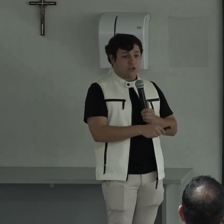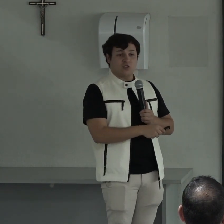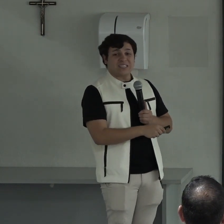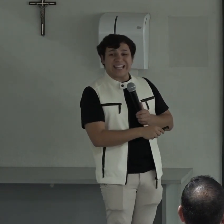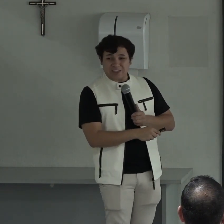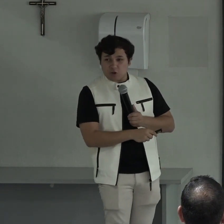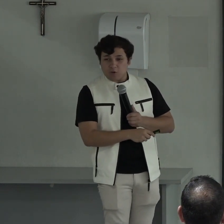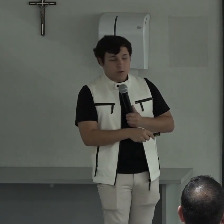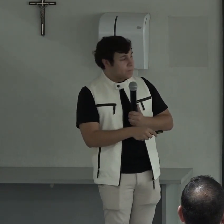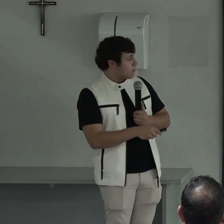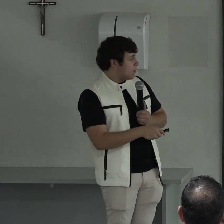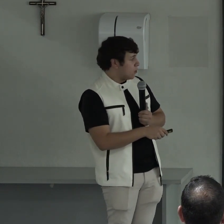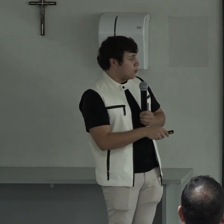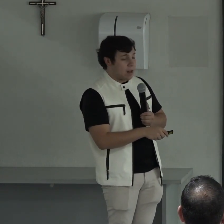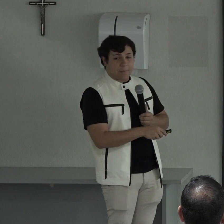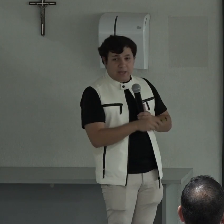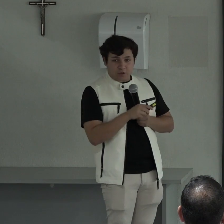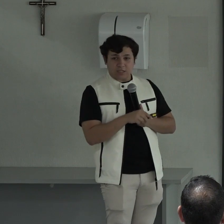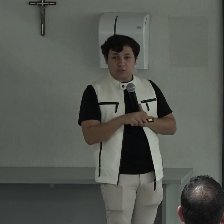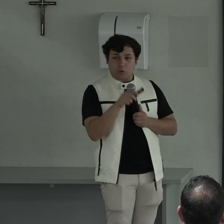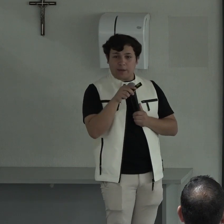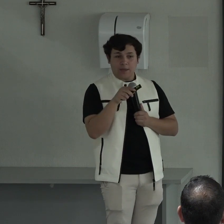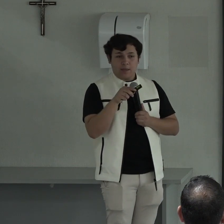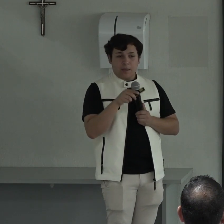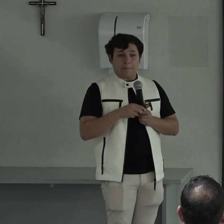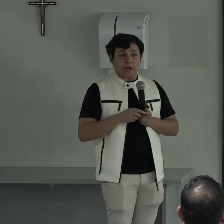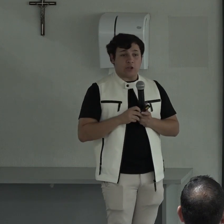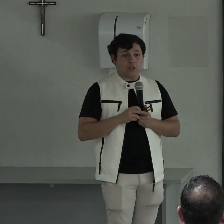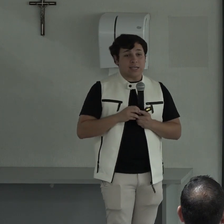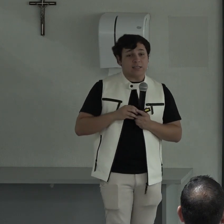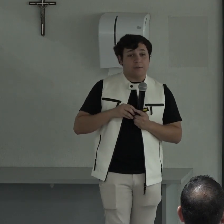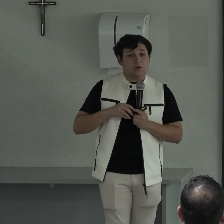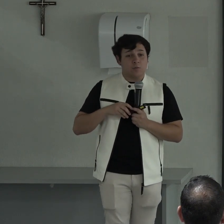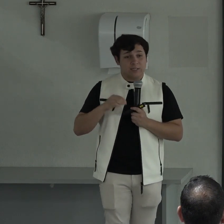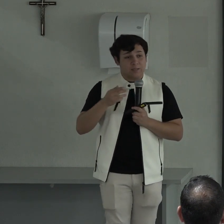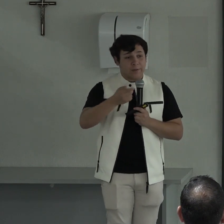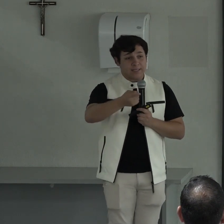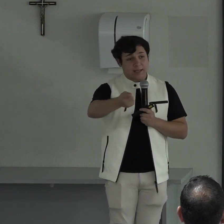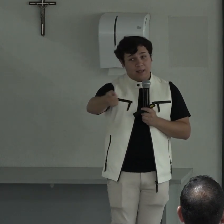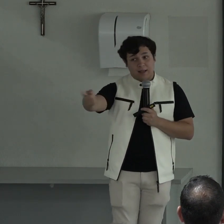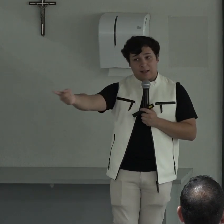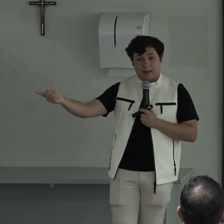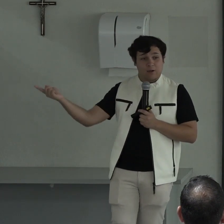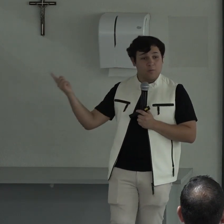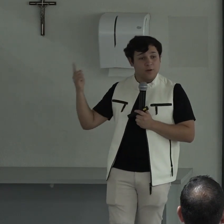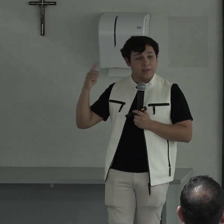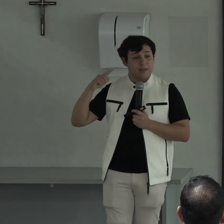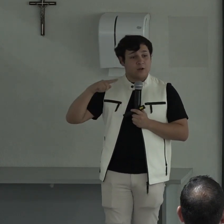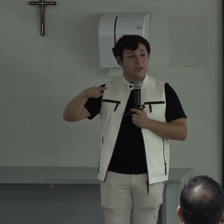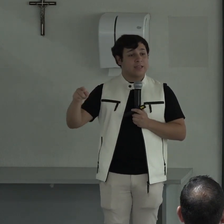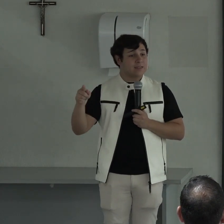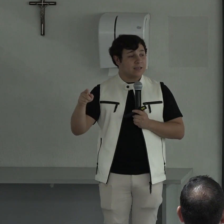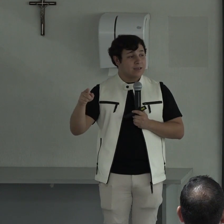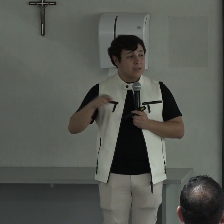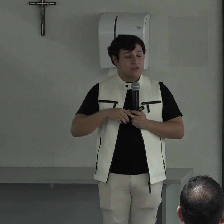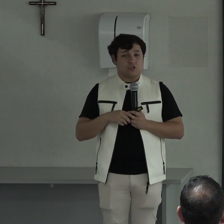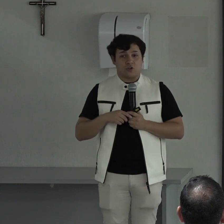no es tanto, pero con el aparato sí sube, pero ellos ya saben cómo se expresa la comunidad oyente. Entonces yo